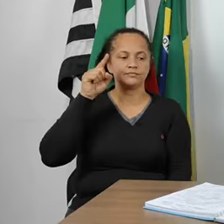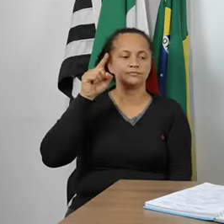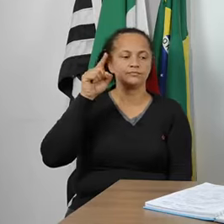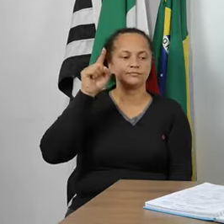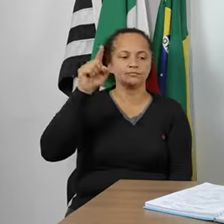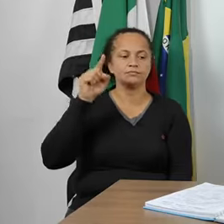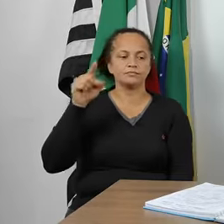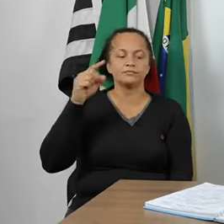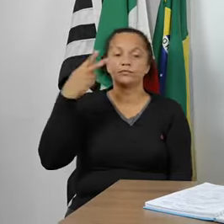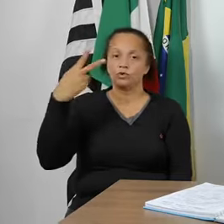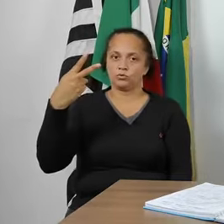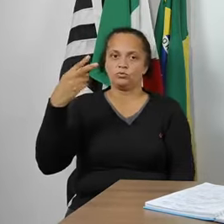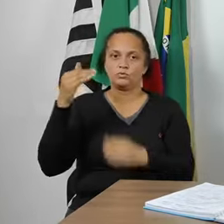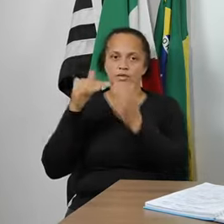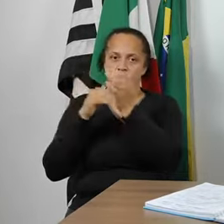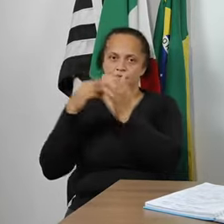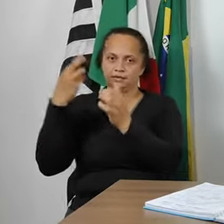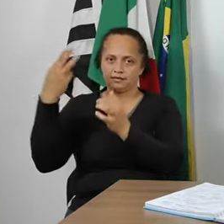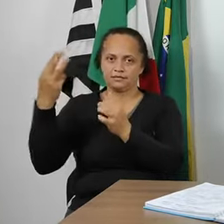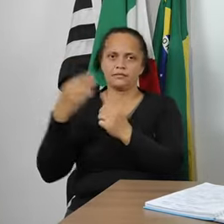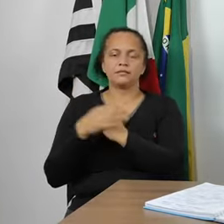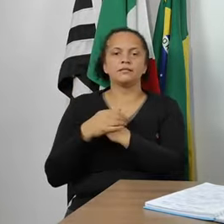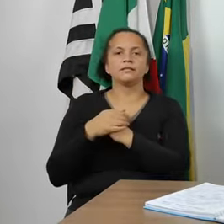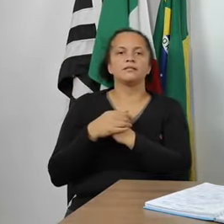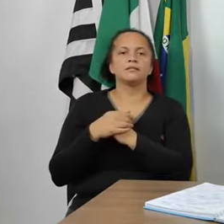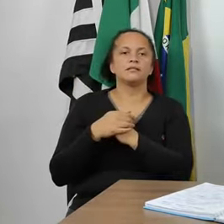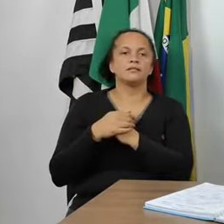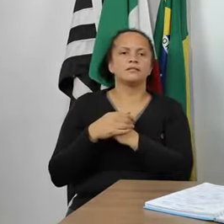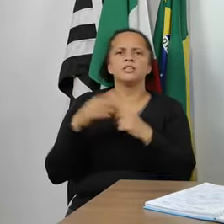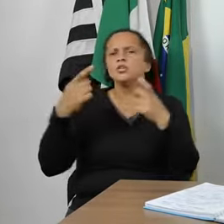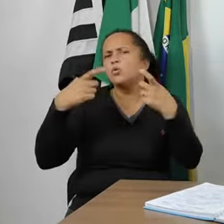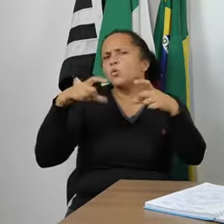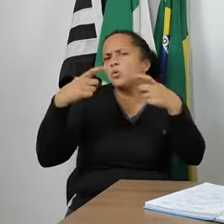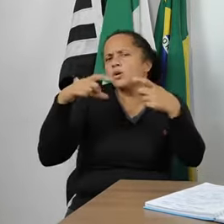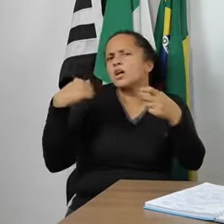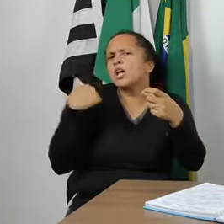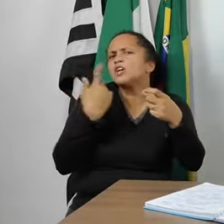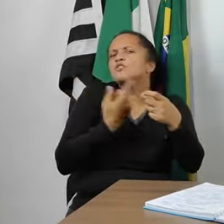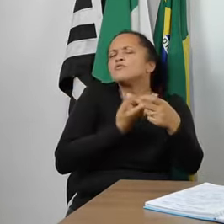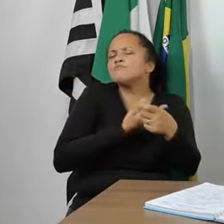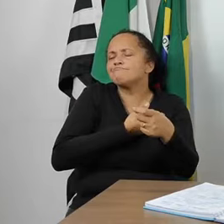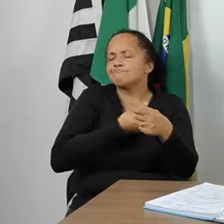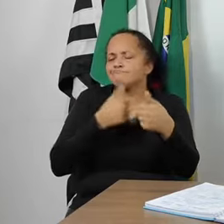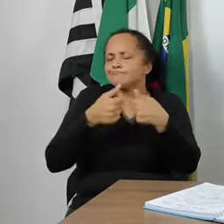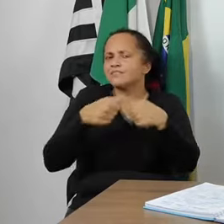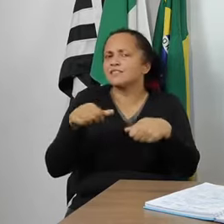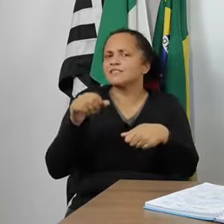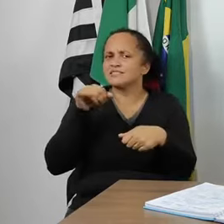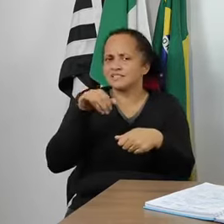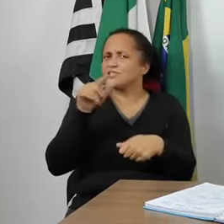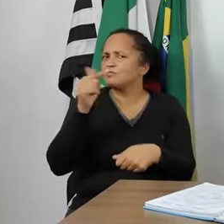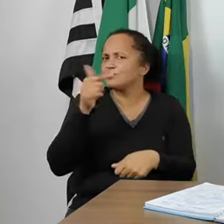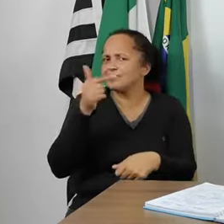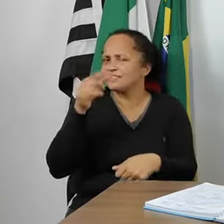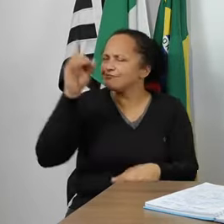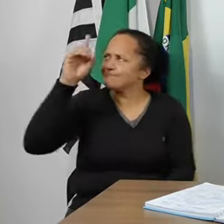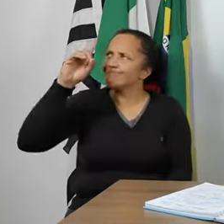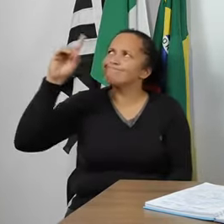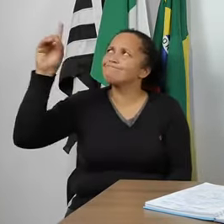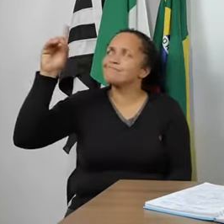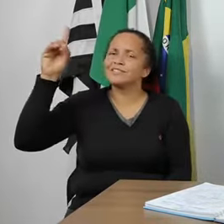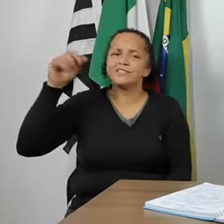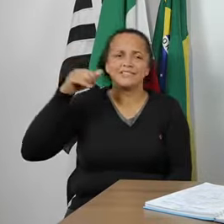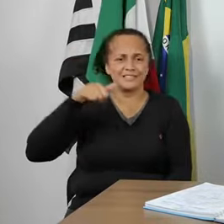nós estaríamos se não fosse o Senhor? Como nós estaríamos se não fosse a